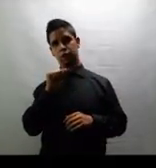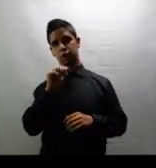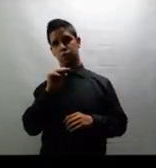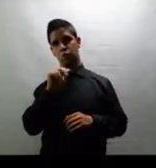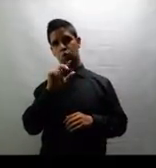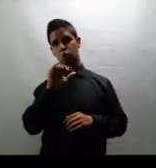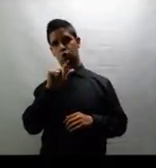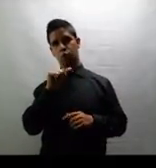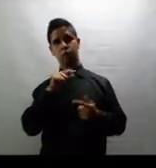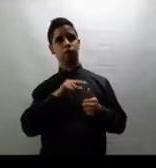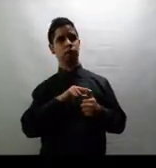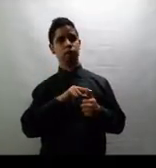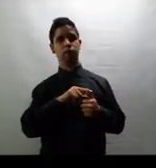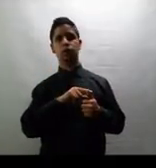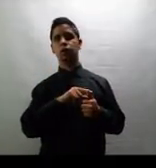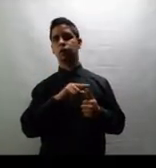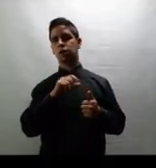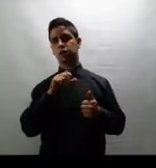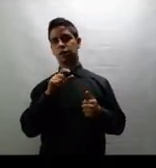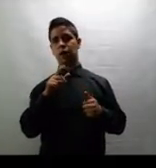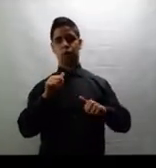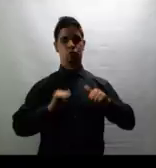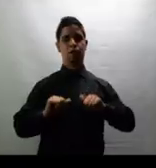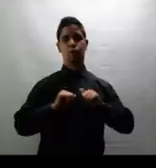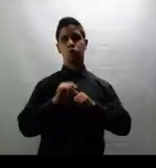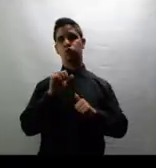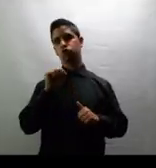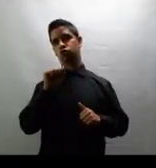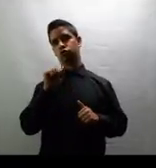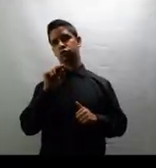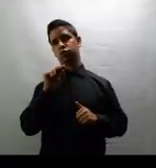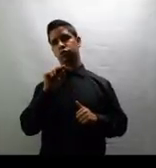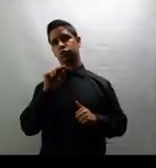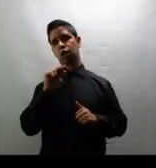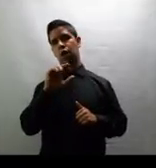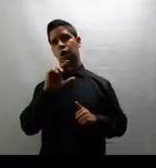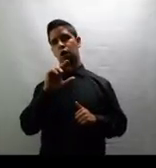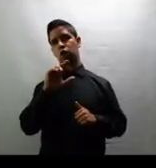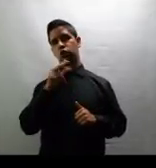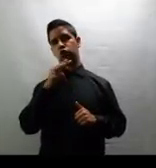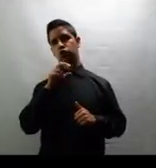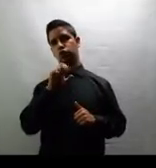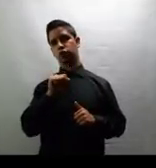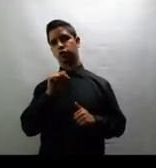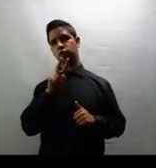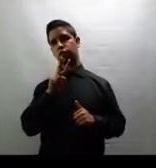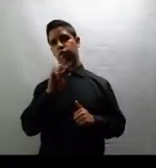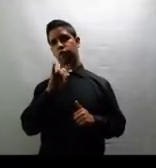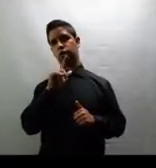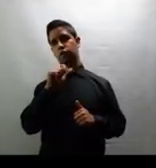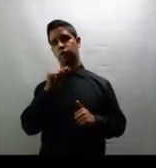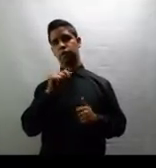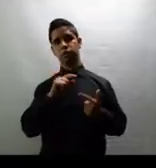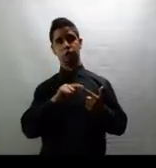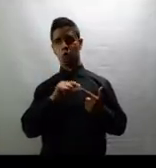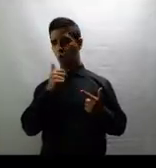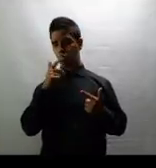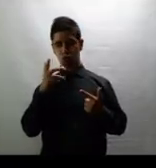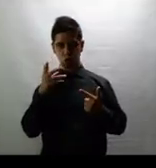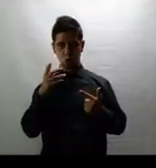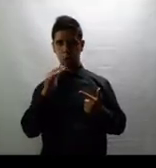le cambiaban los nombres del cantante de tango cubano o manolo fernández era el que hacía